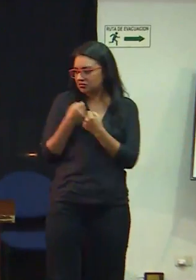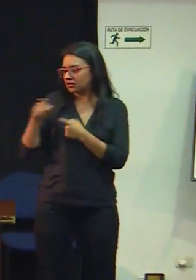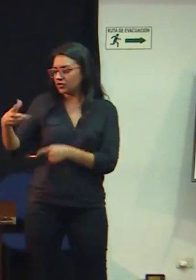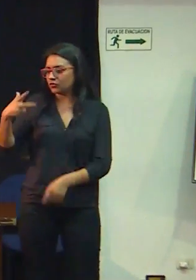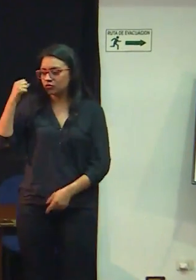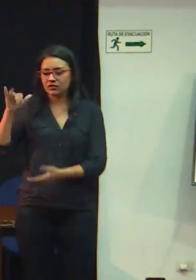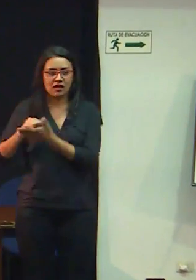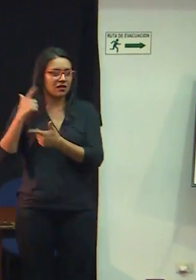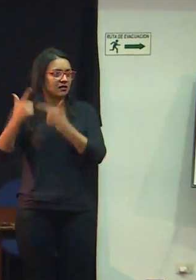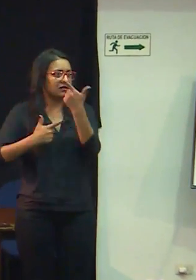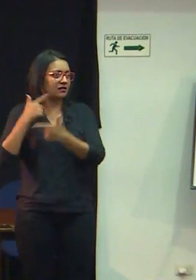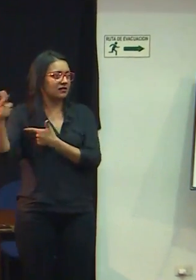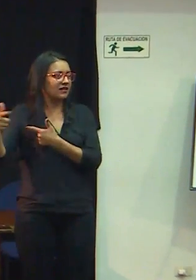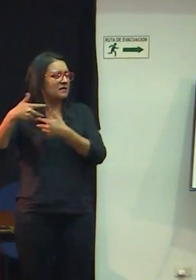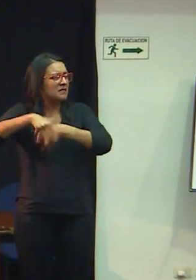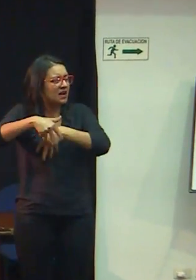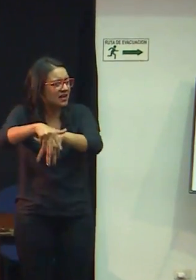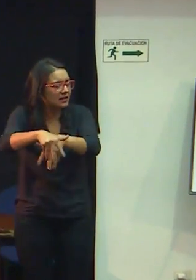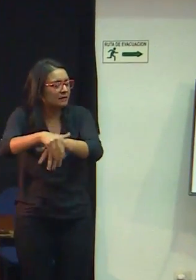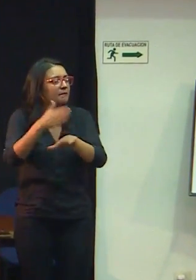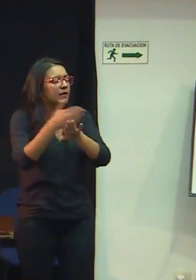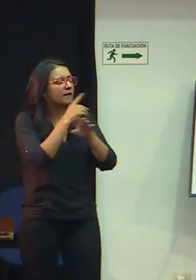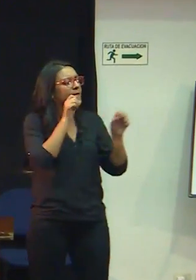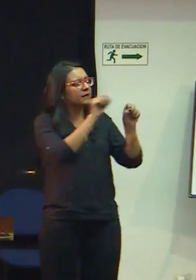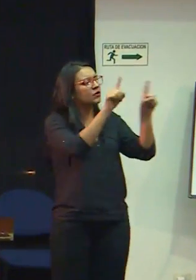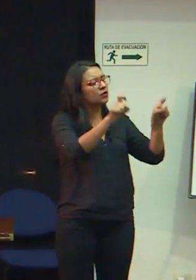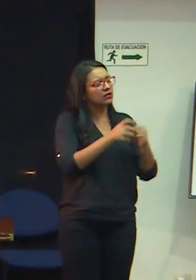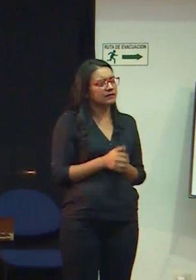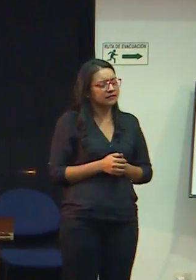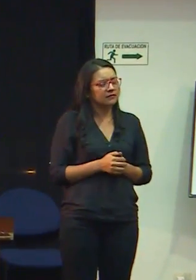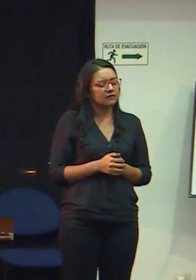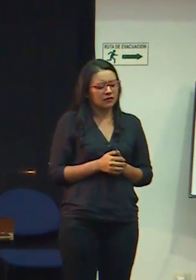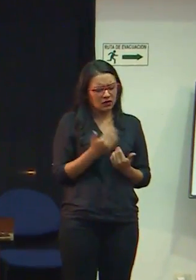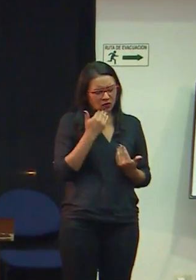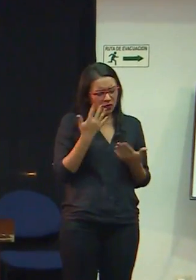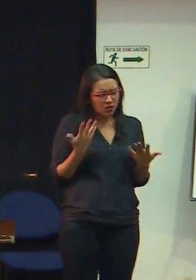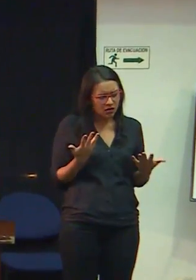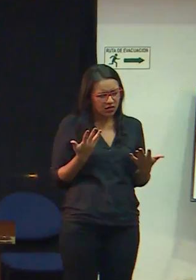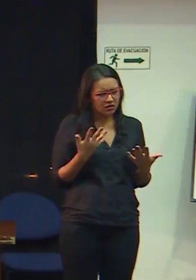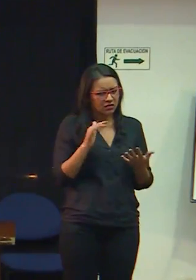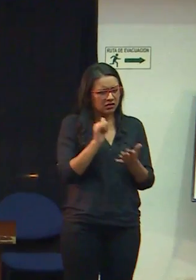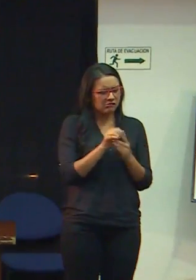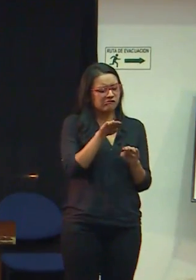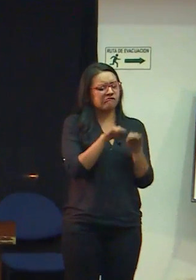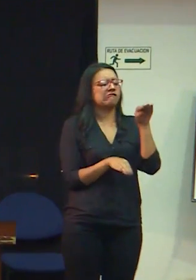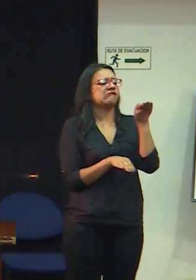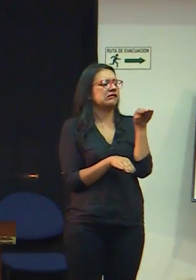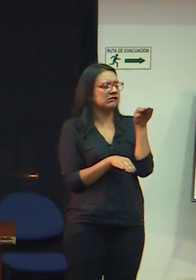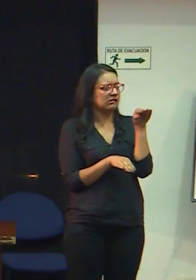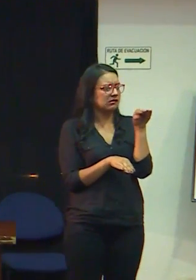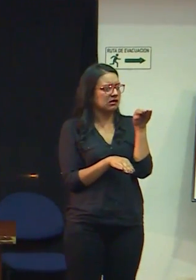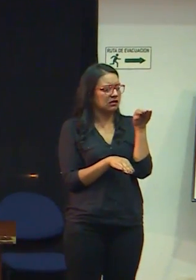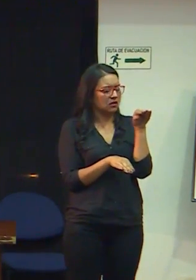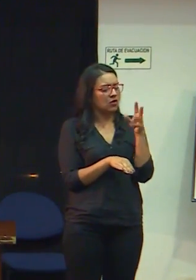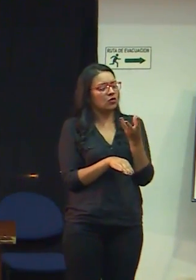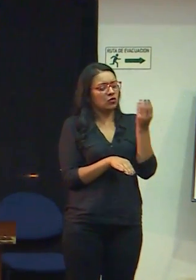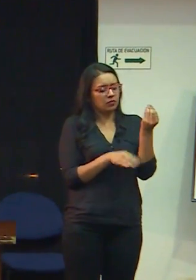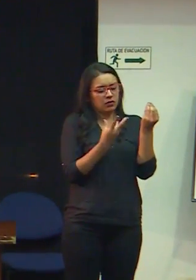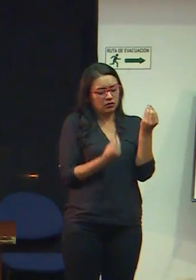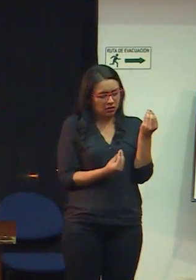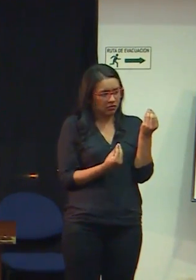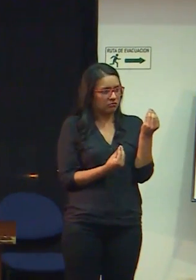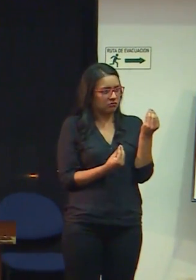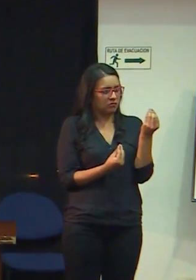hacen historia con las marchas y todo, pero la pregunta es, ¿en qué momento esas desigualdades de los grupos